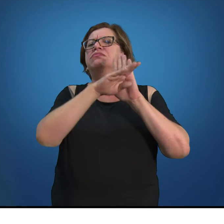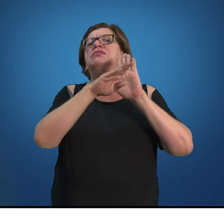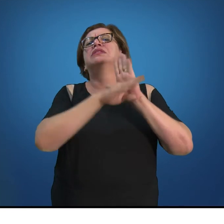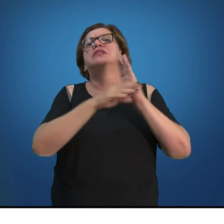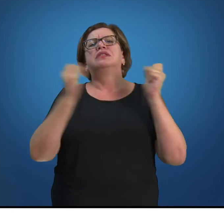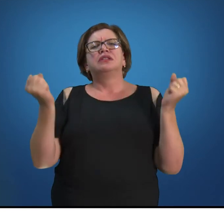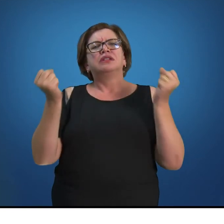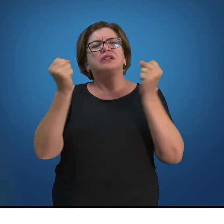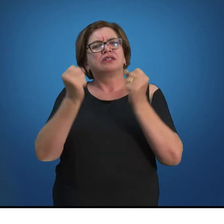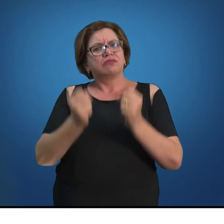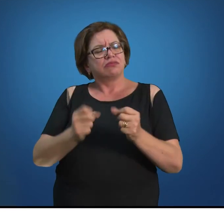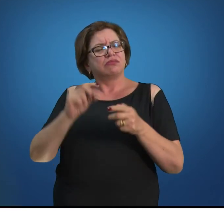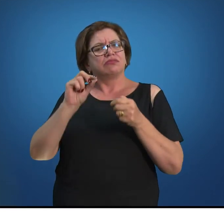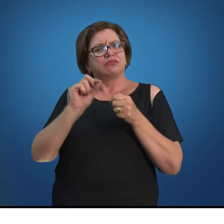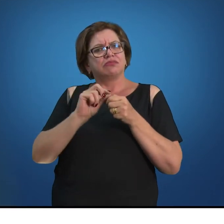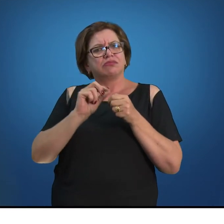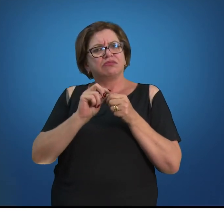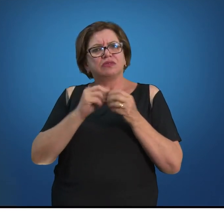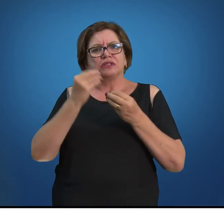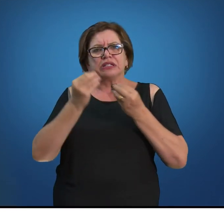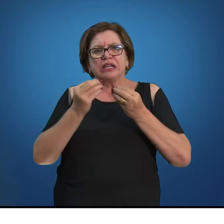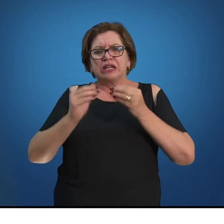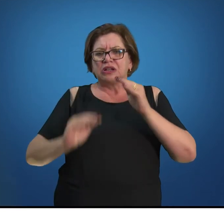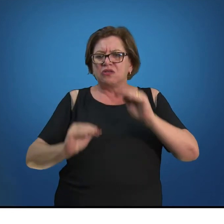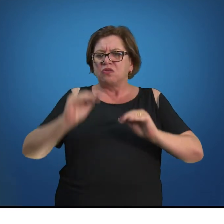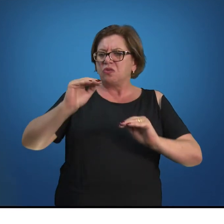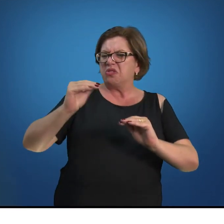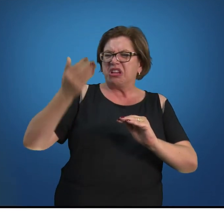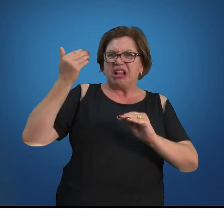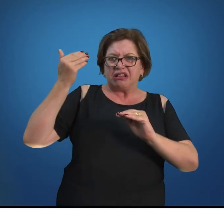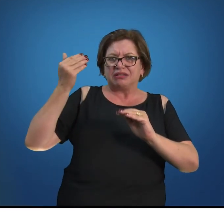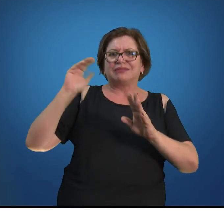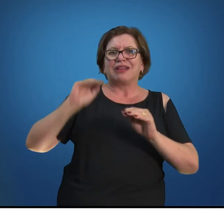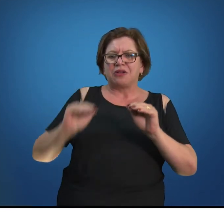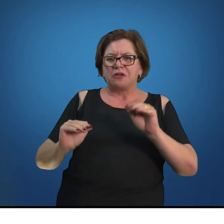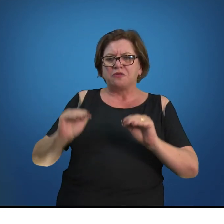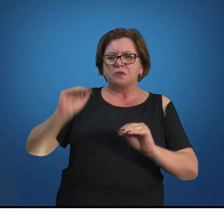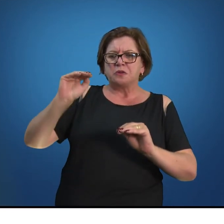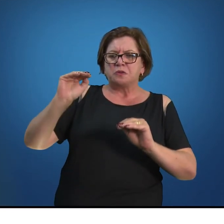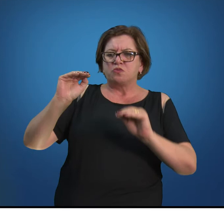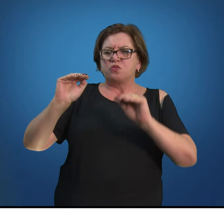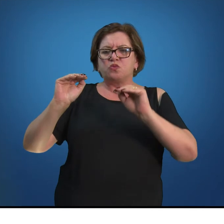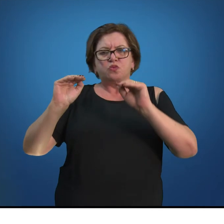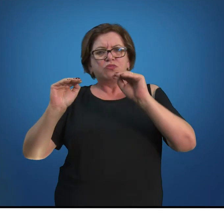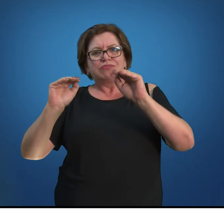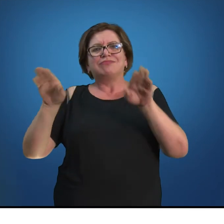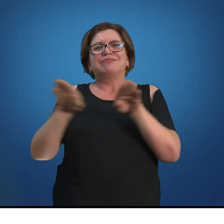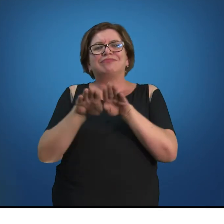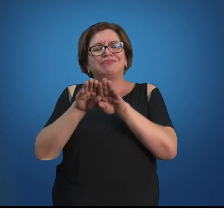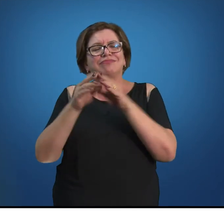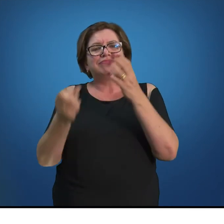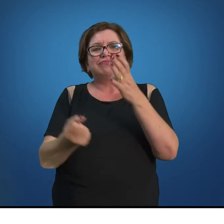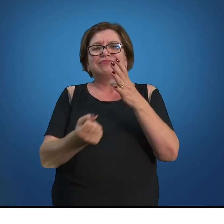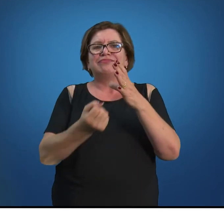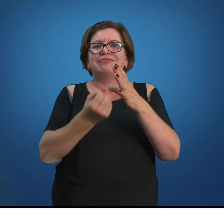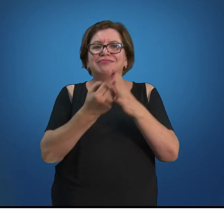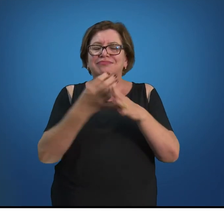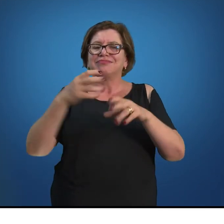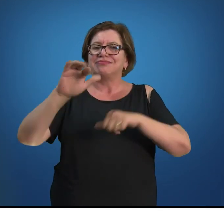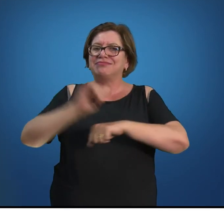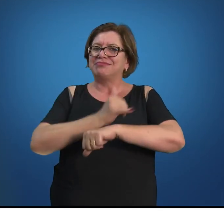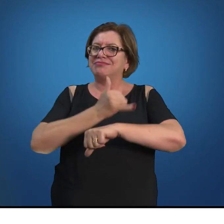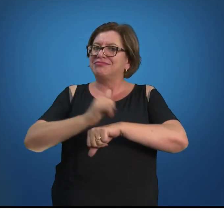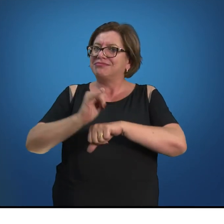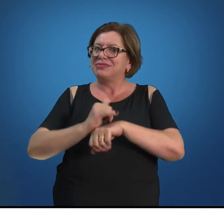que possam contemplar correções e distorções do passado e, assim, criar os novos